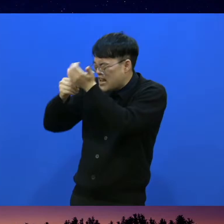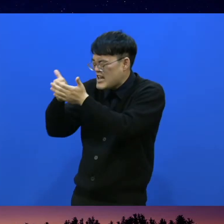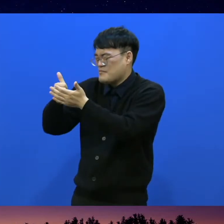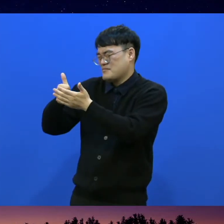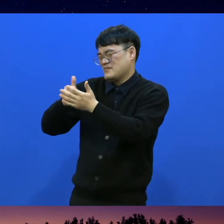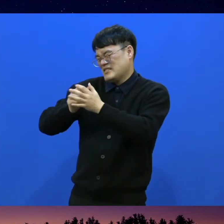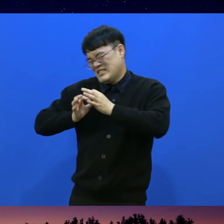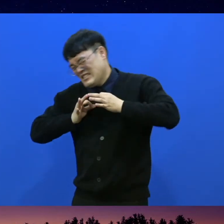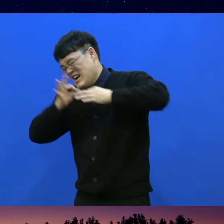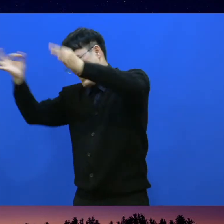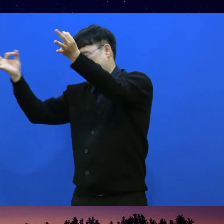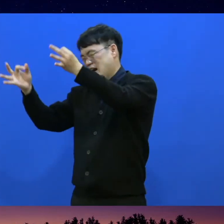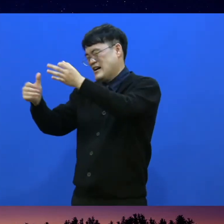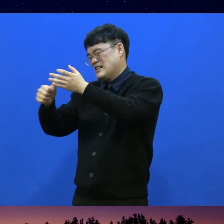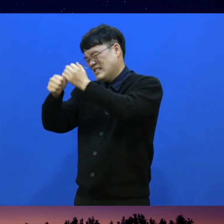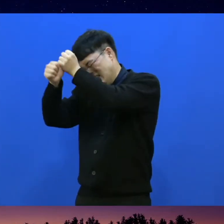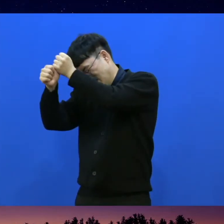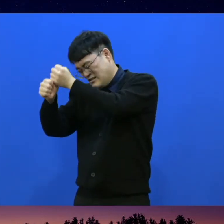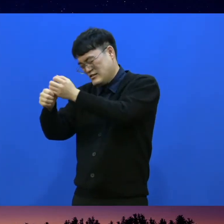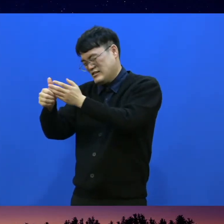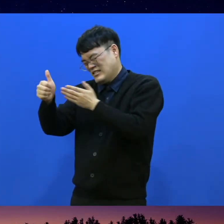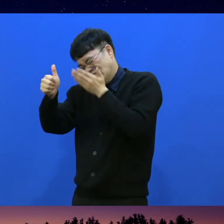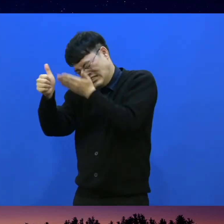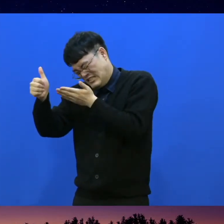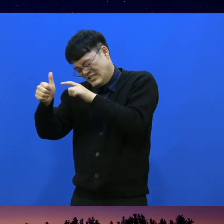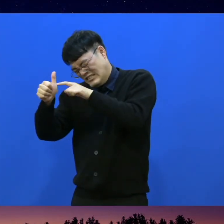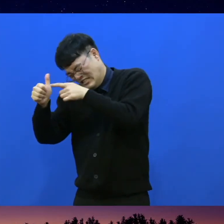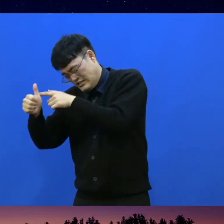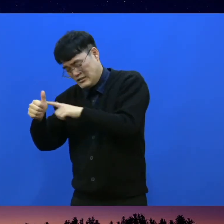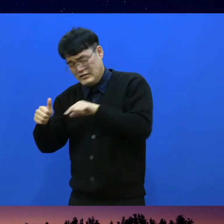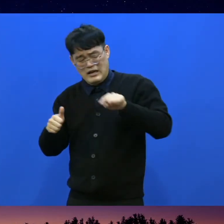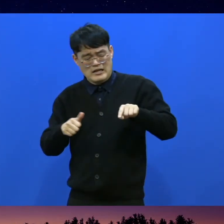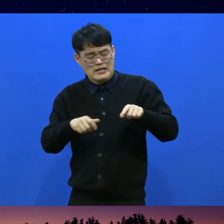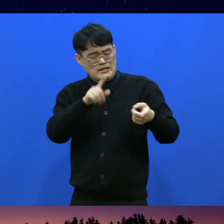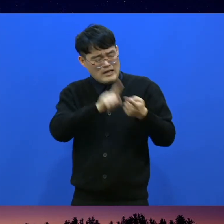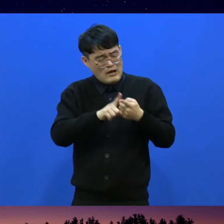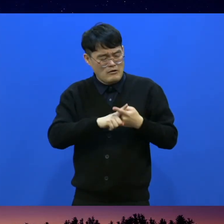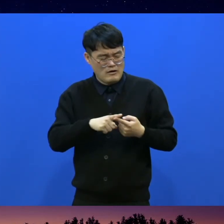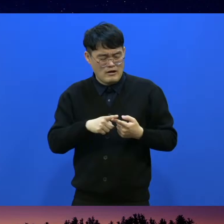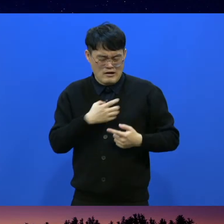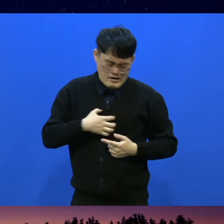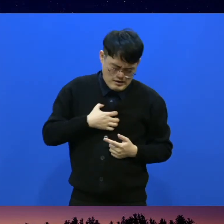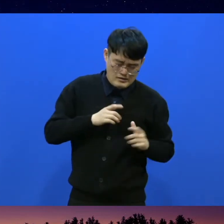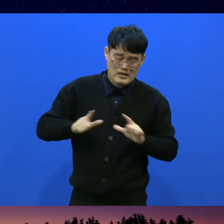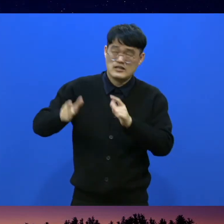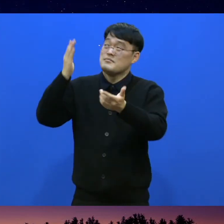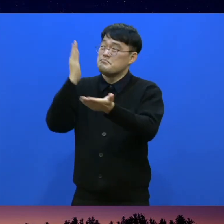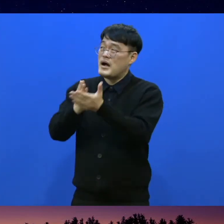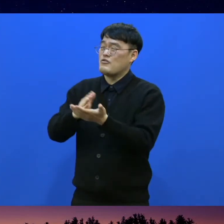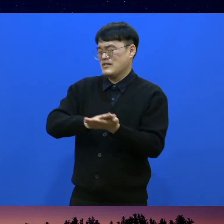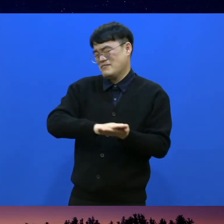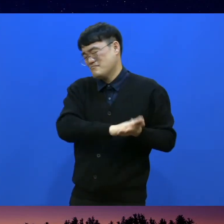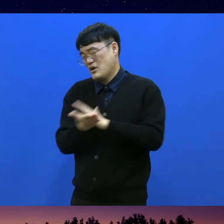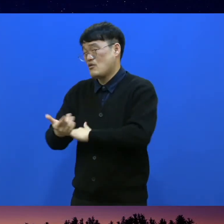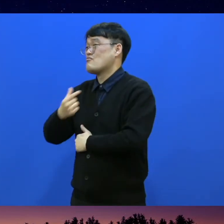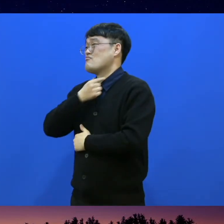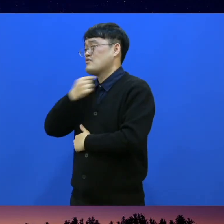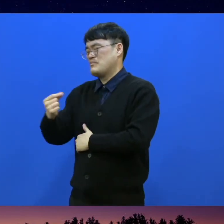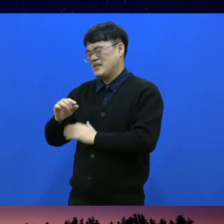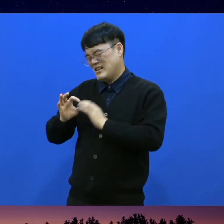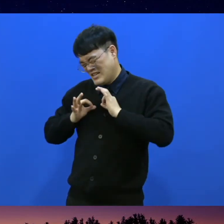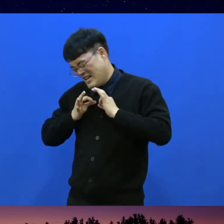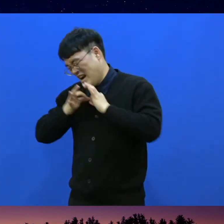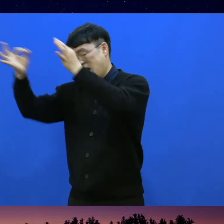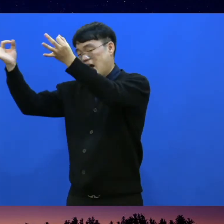날마다 내가 이 모양 이 꼴로 그냥 거기로 살지 않게 하여 주시옵시고 좀 다르게 살기를 원합니다.